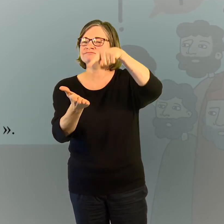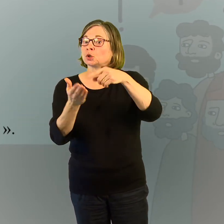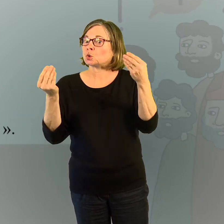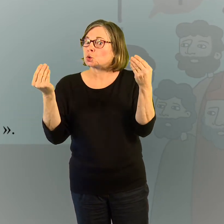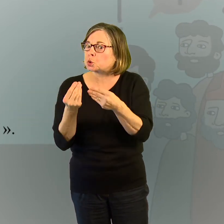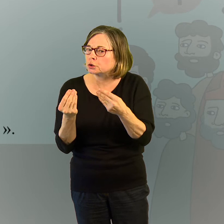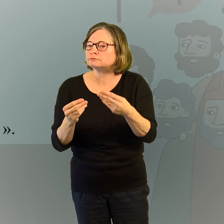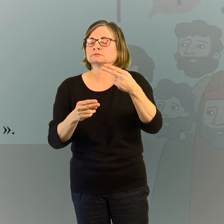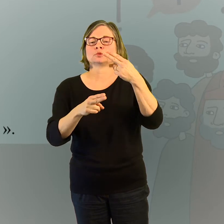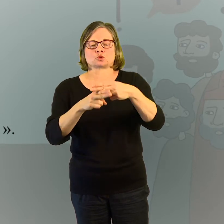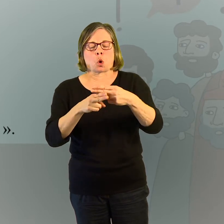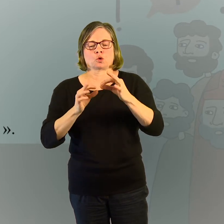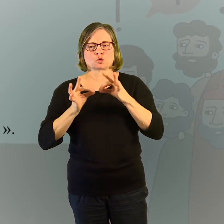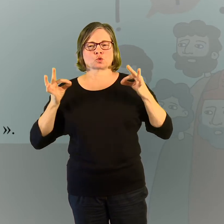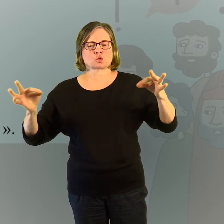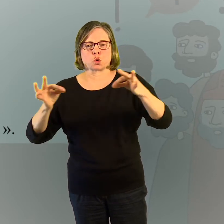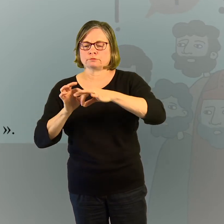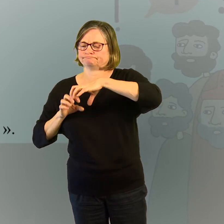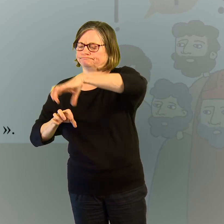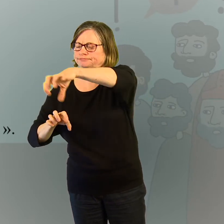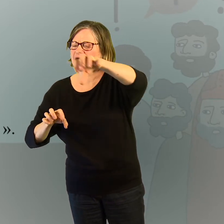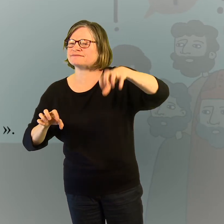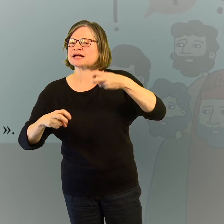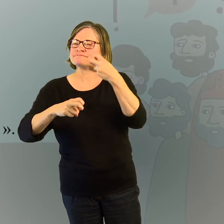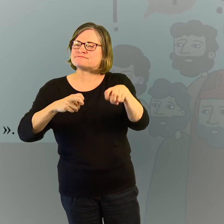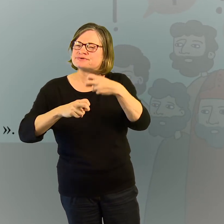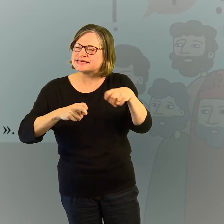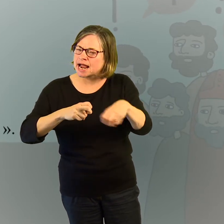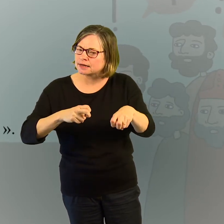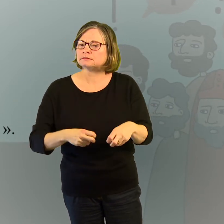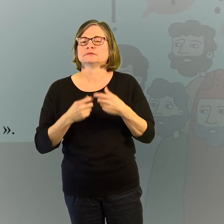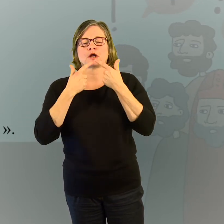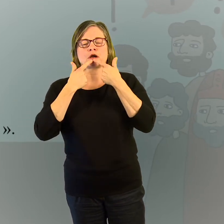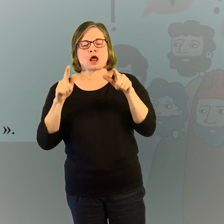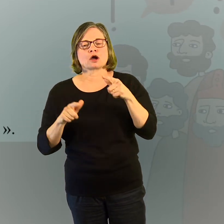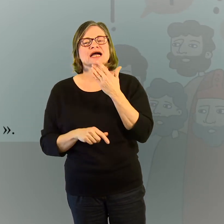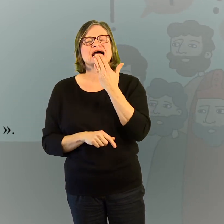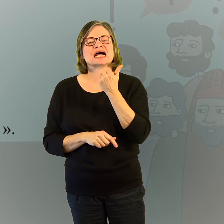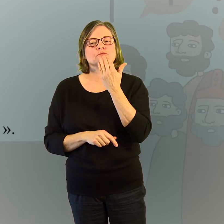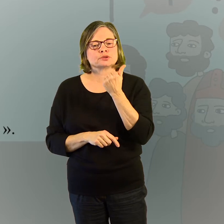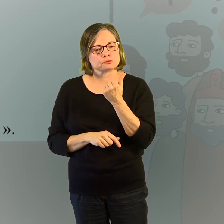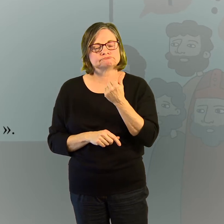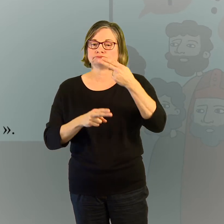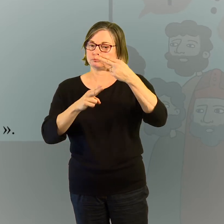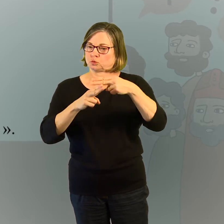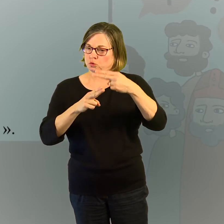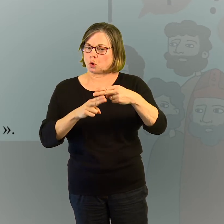Il s'assoit sur un siège, à l'endroit appelé cour pavée, qu'on appelle en hébreu Gabata.